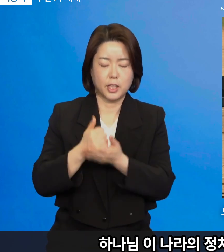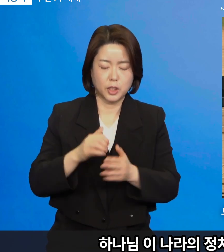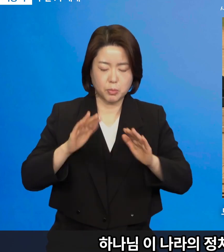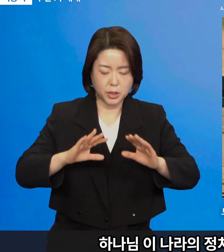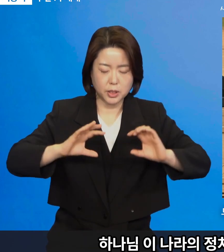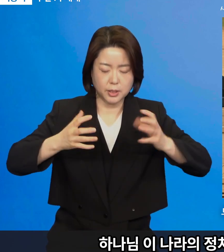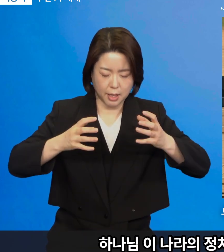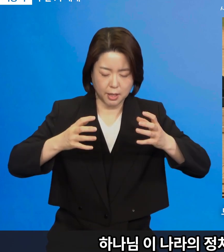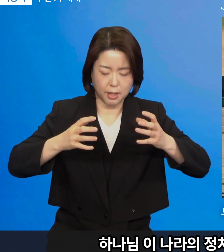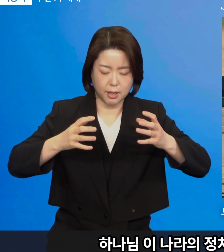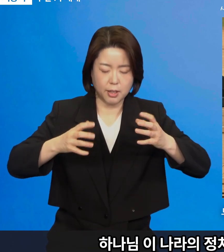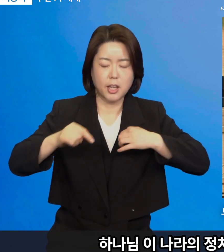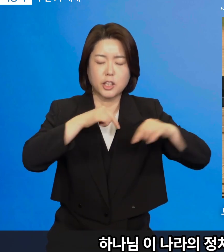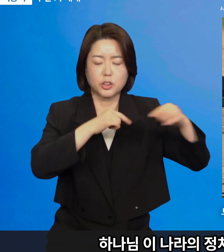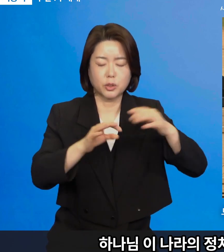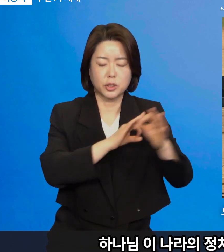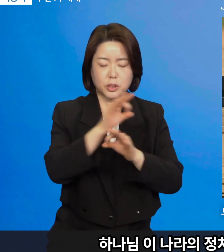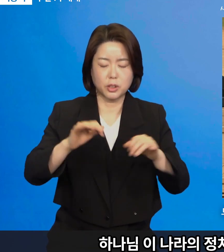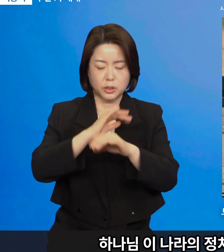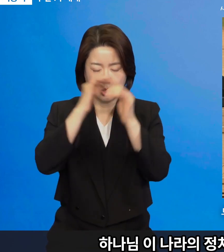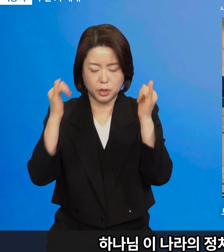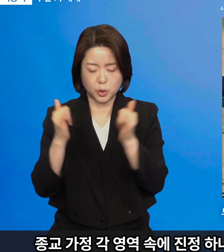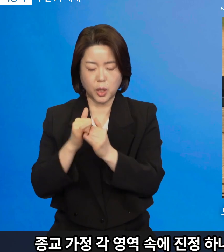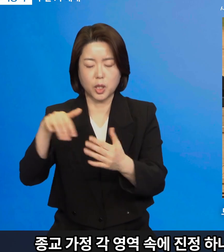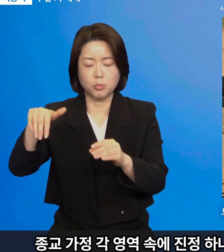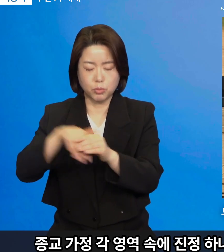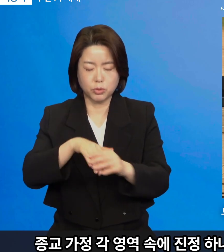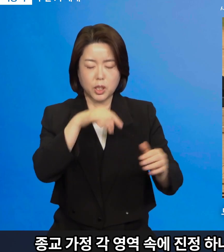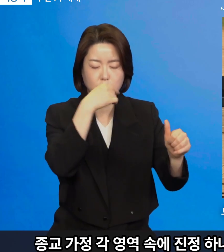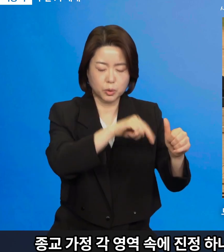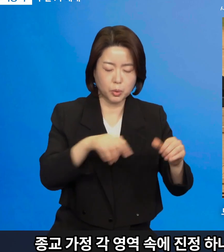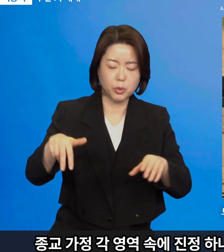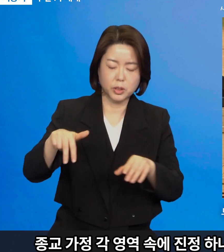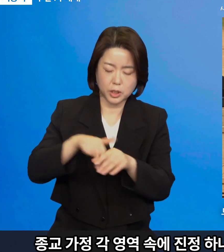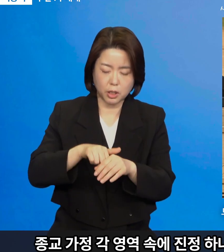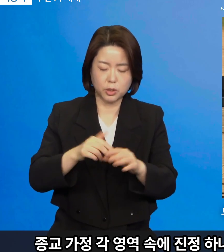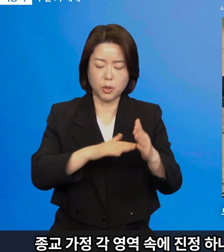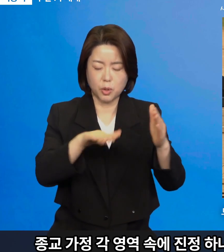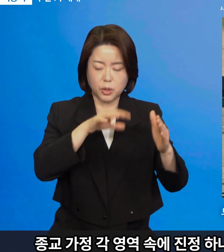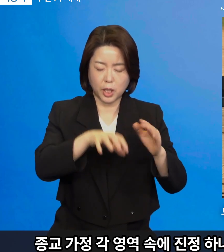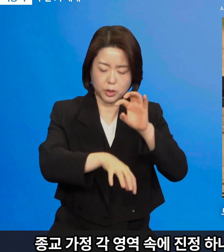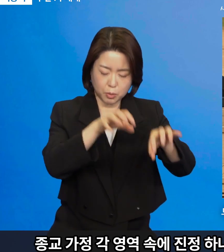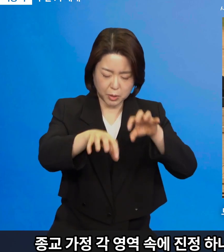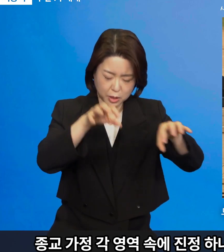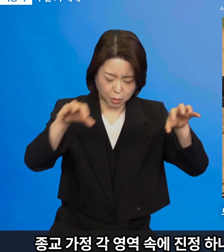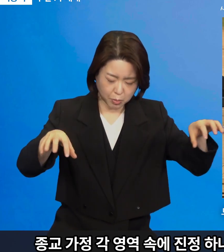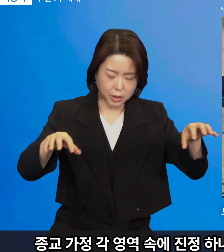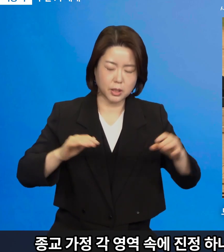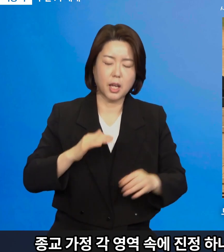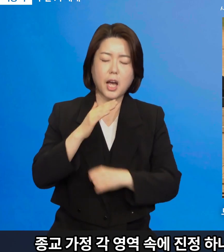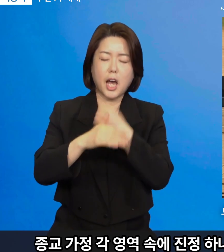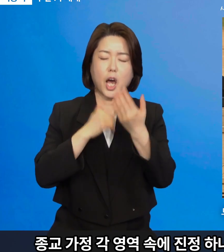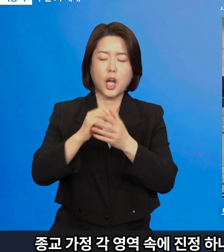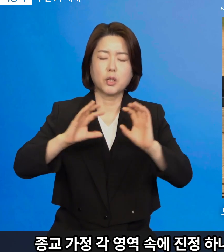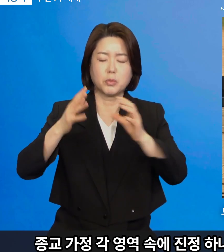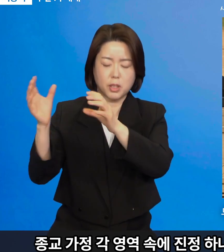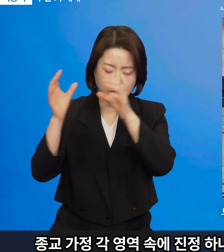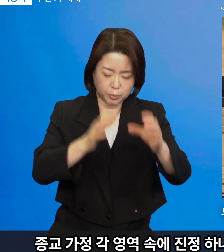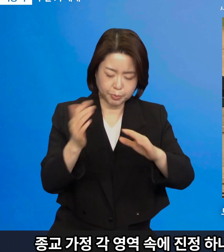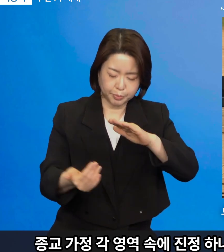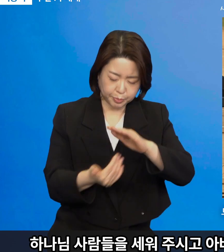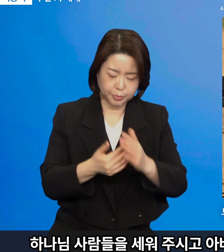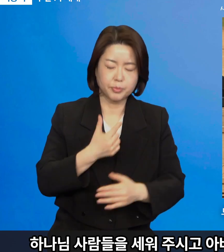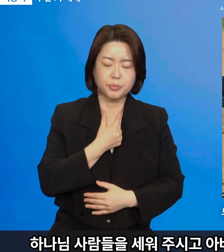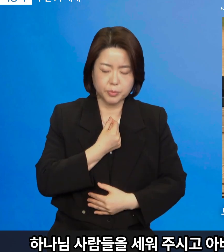나라의 정치, 경제, 사회, 문화, 교육, 종교, 가정 각 영역 속에 진정 하나님 나라가 임하기를